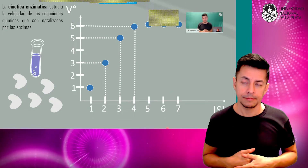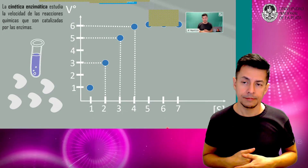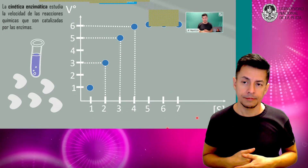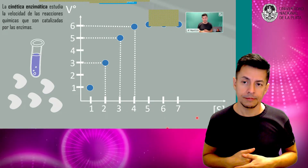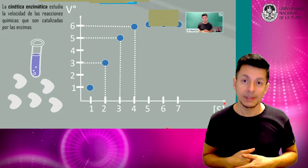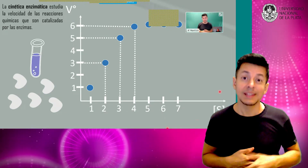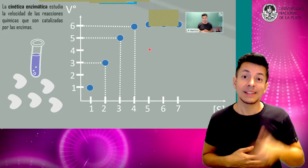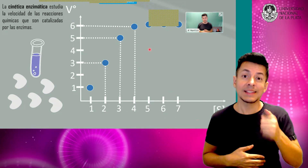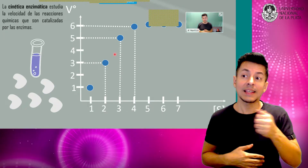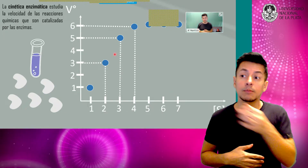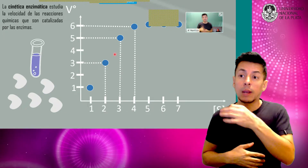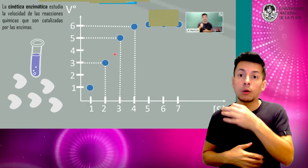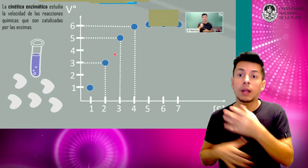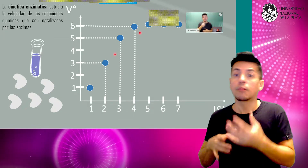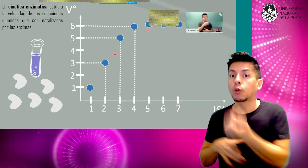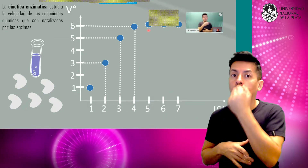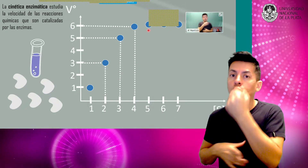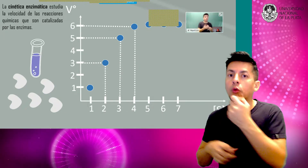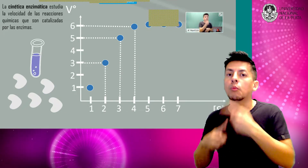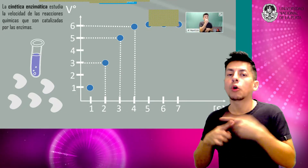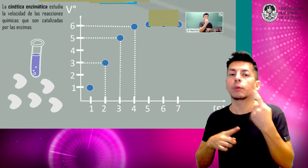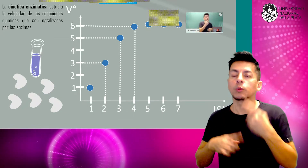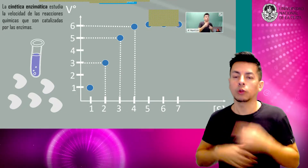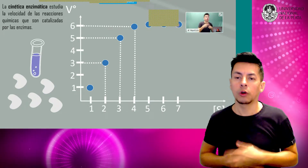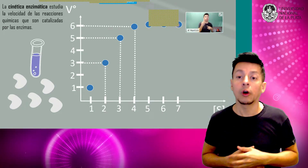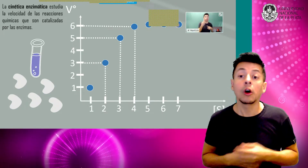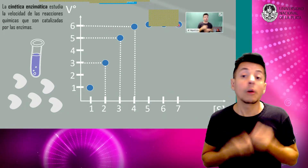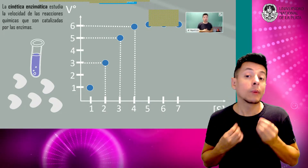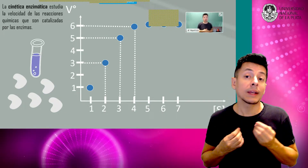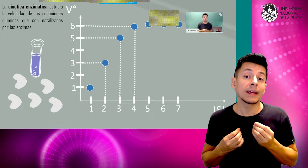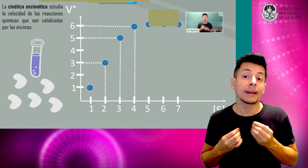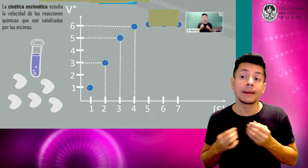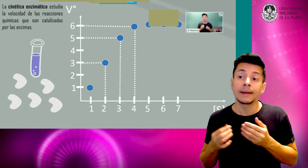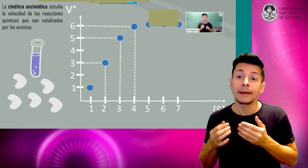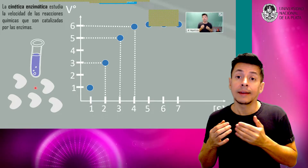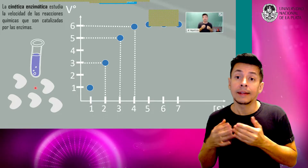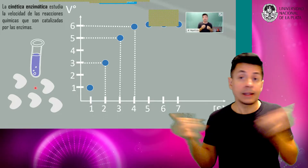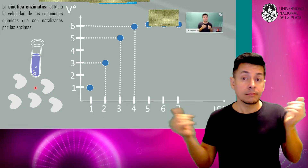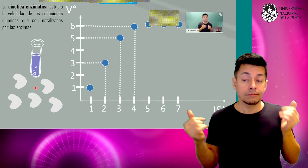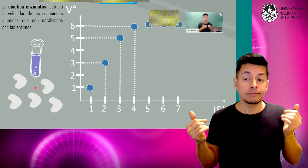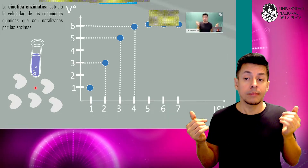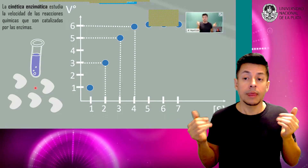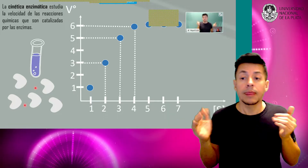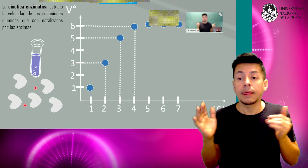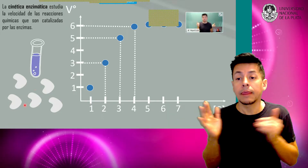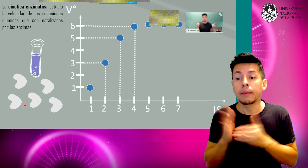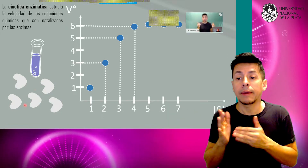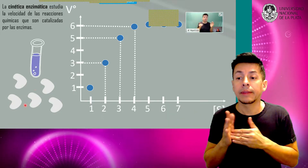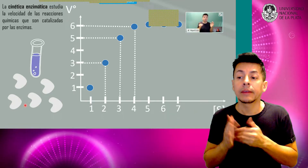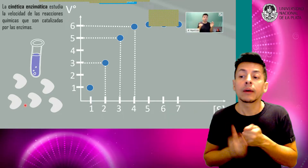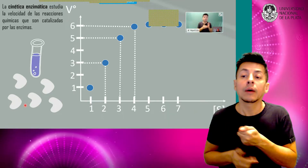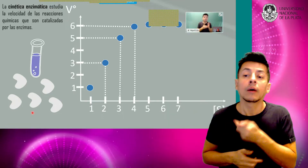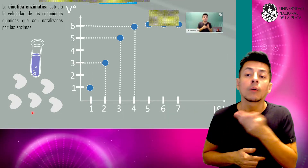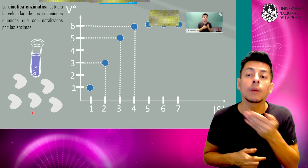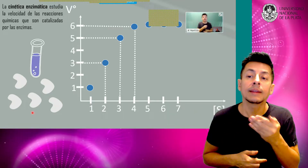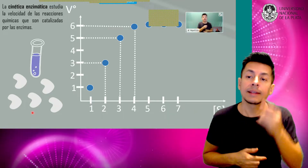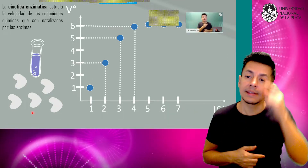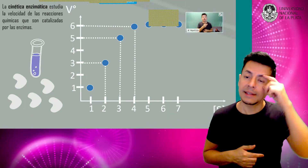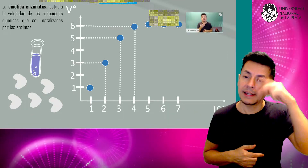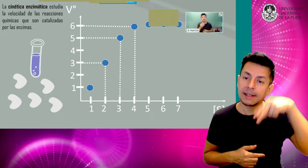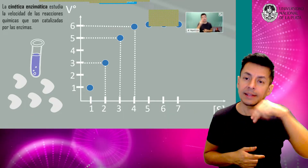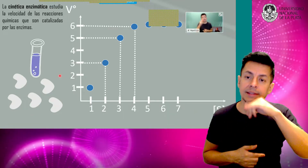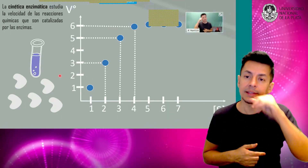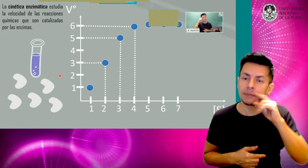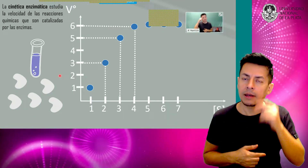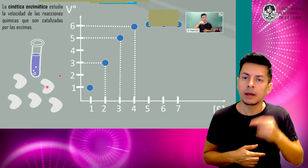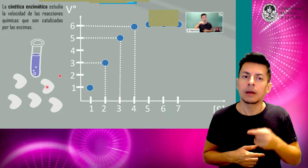qué? Bueno, porque esta velocidad de reacción va a depender también de la cantidad de enzimas que tengamos. Por más que yo ponga 1